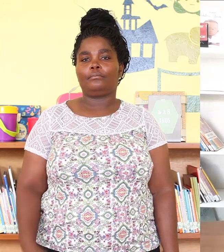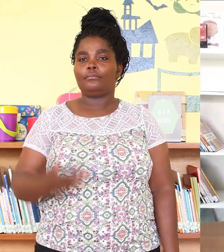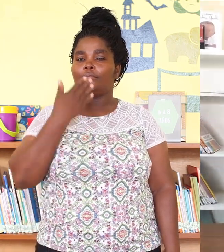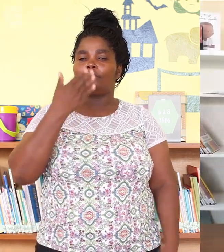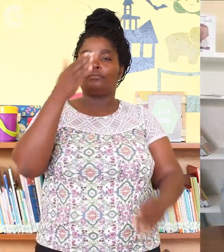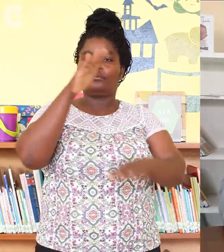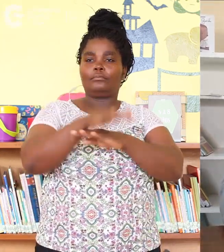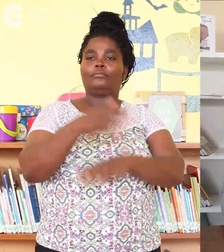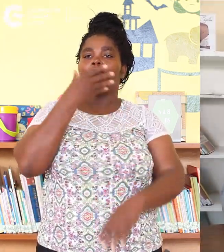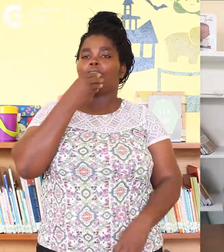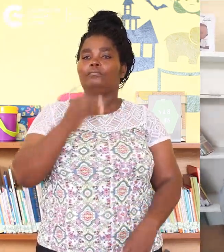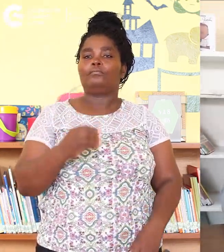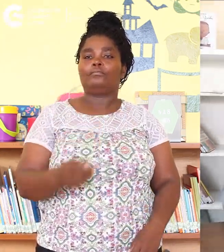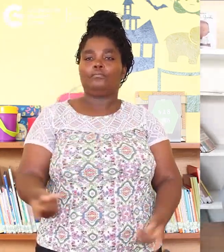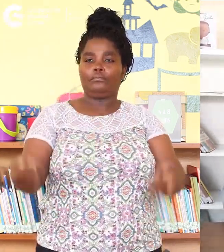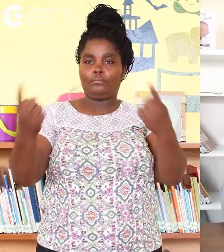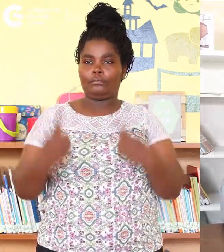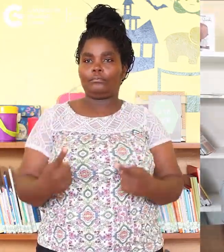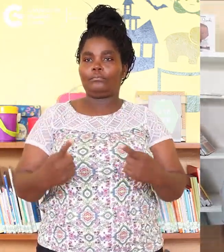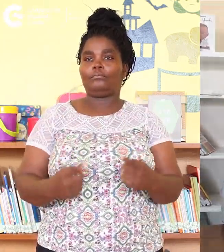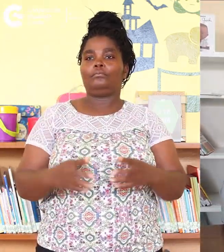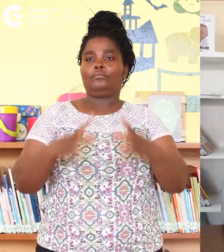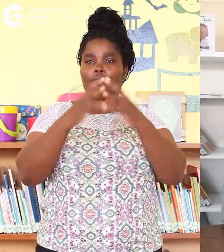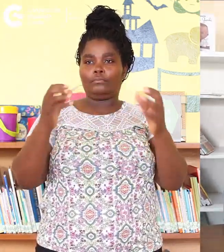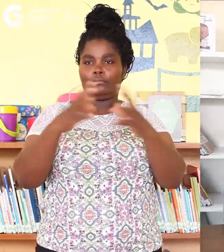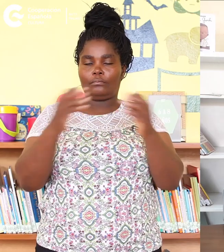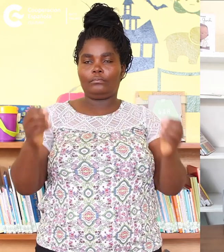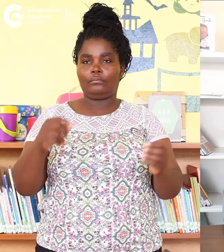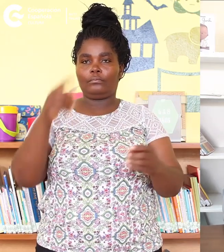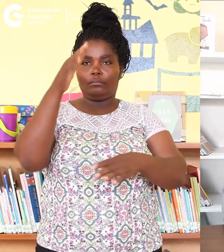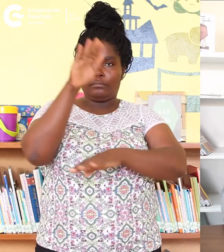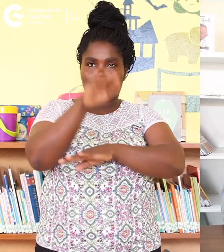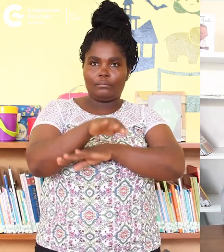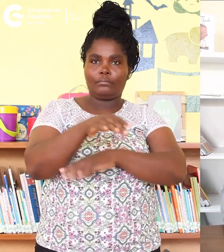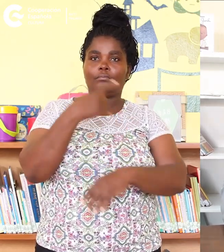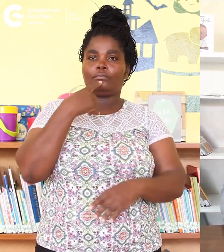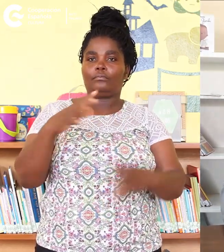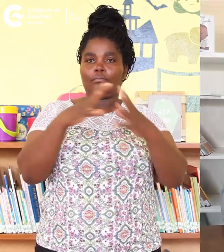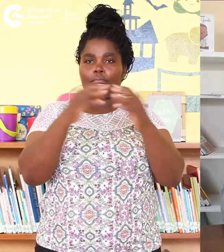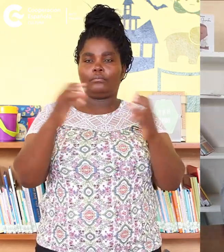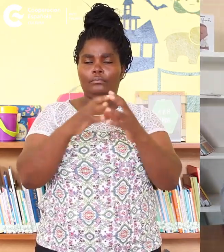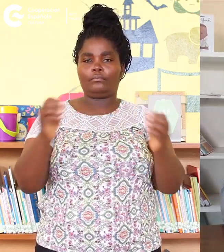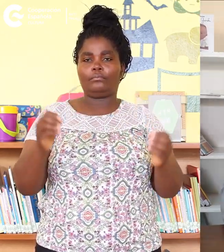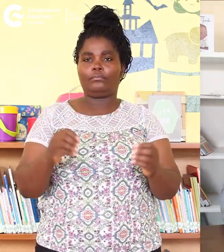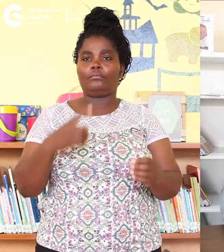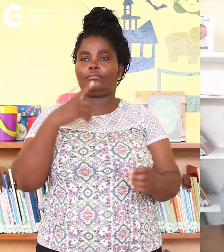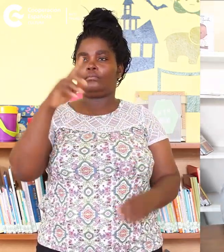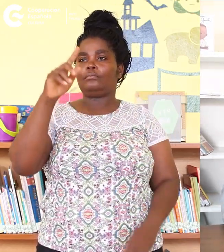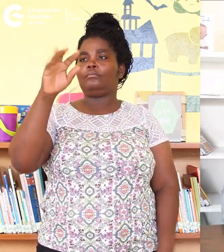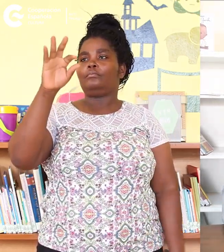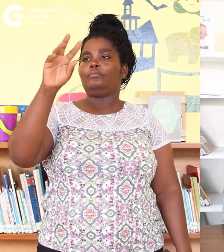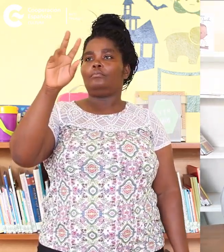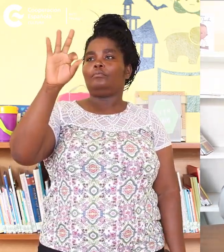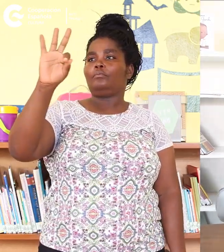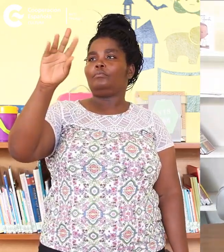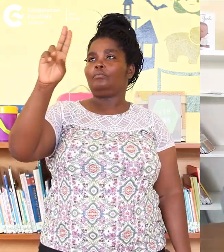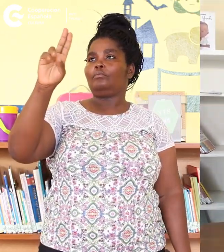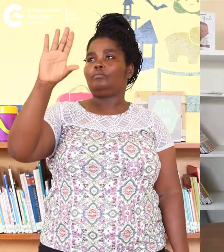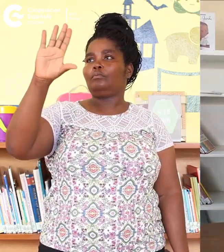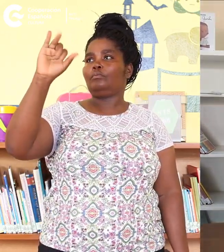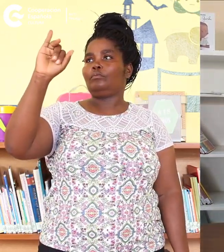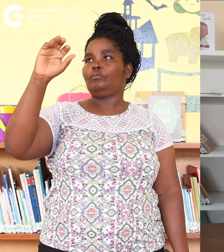Buenas tardes, chicos. Les traemos unos cuentos de esta tarde. El cuento que le traigo primeramente es La Fusión.